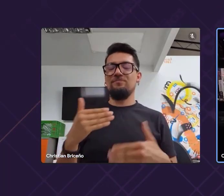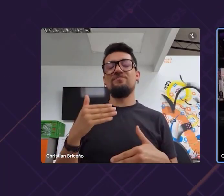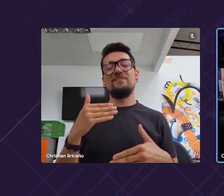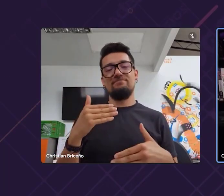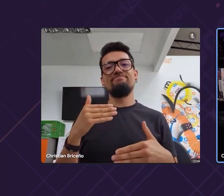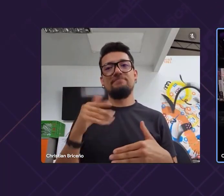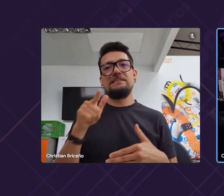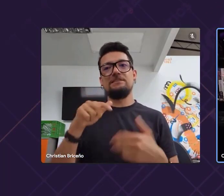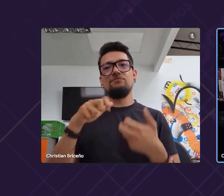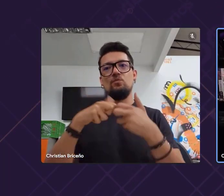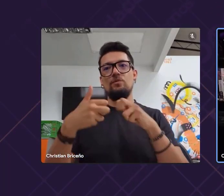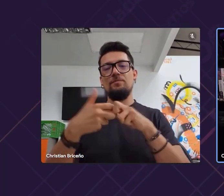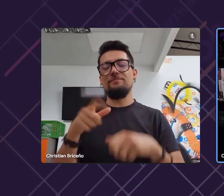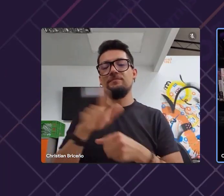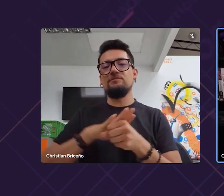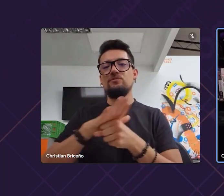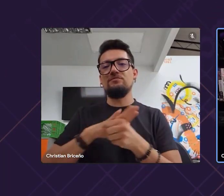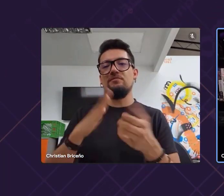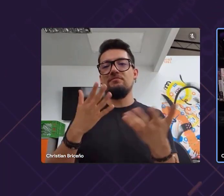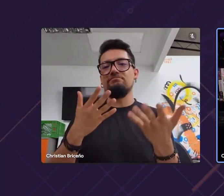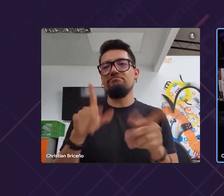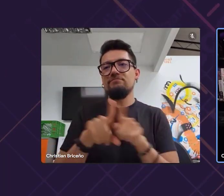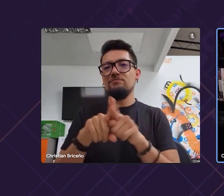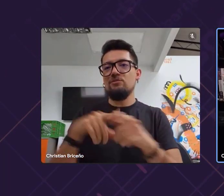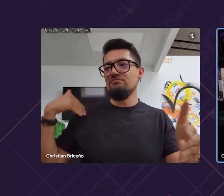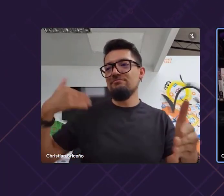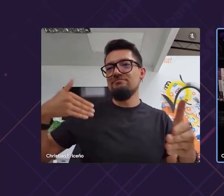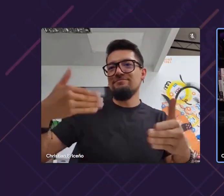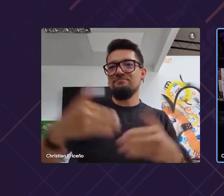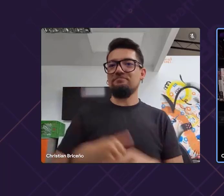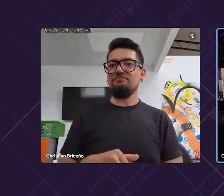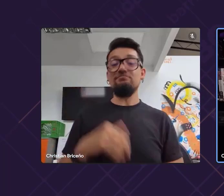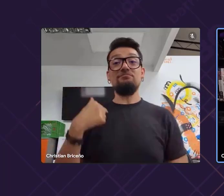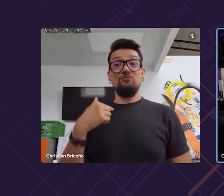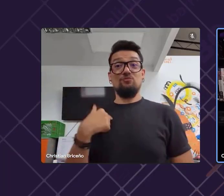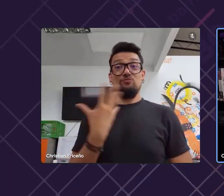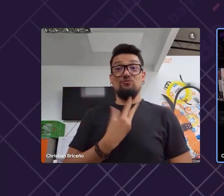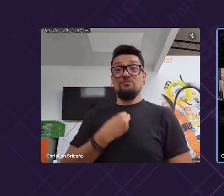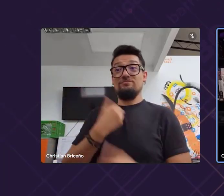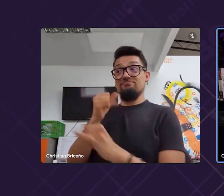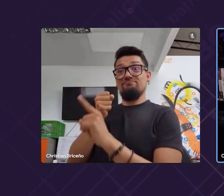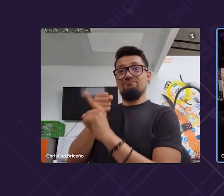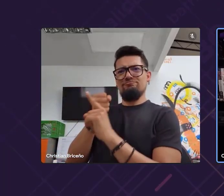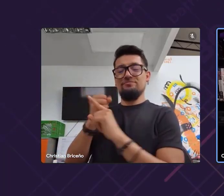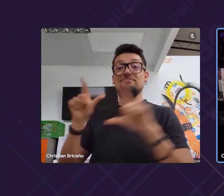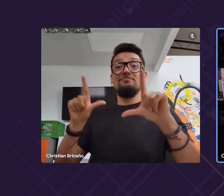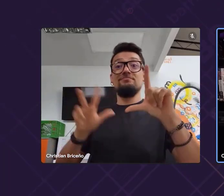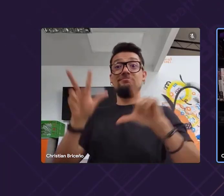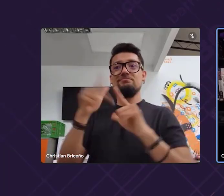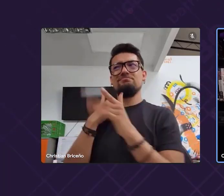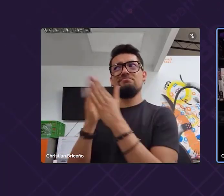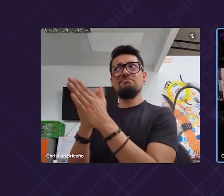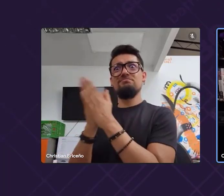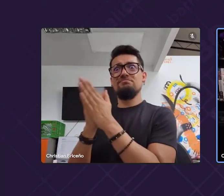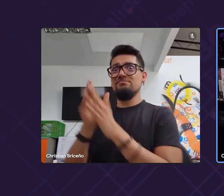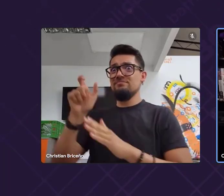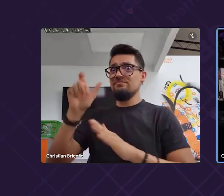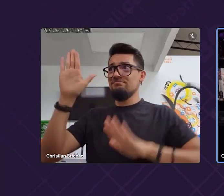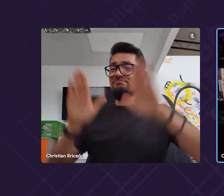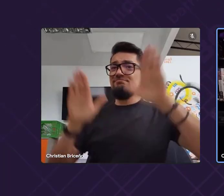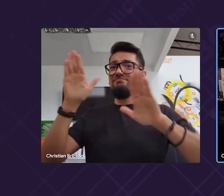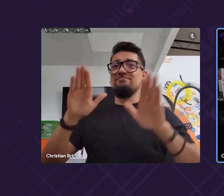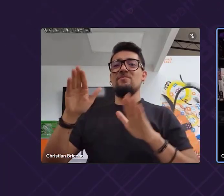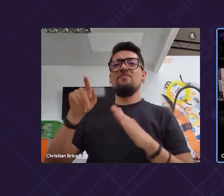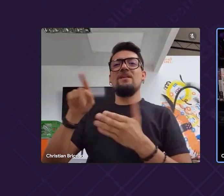para temas de participación o rendiciones de cuentas, siempre es importante contar con el servicio de interpretación. En Canal